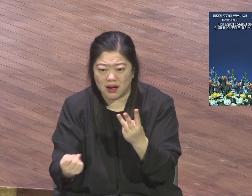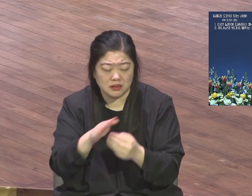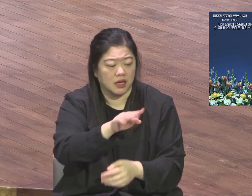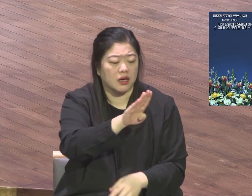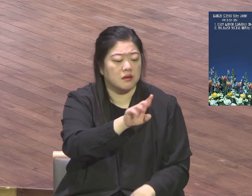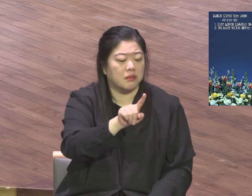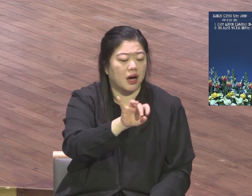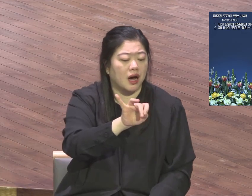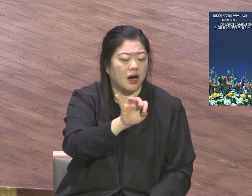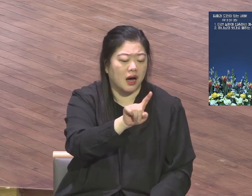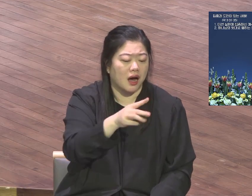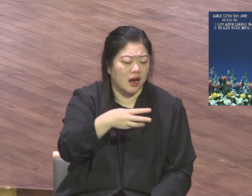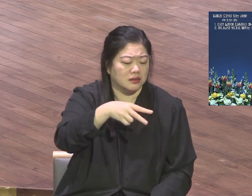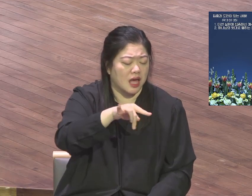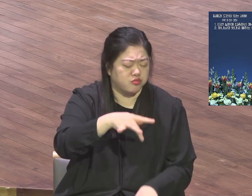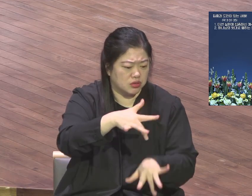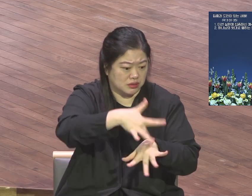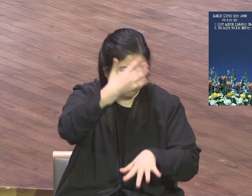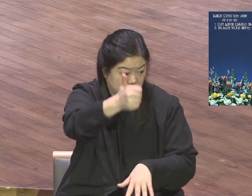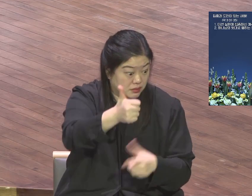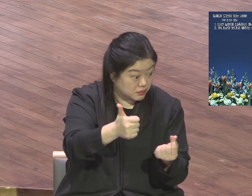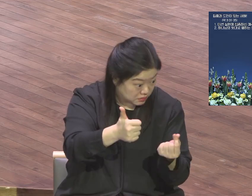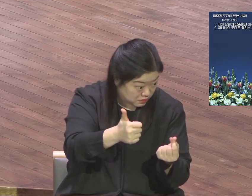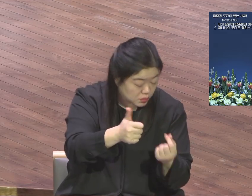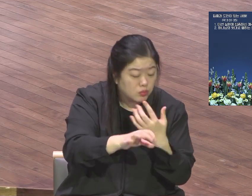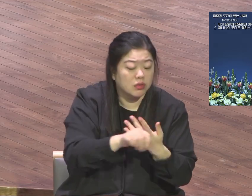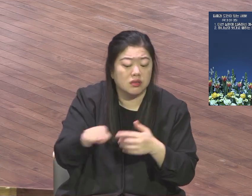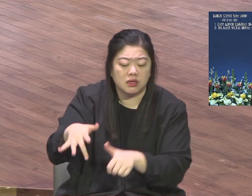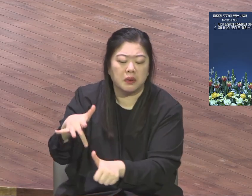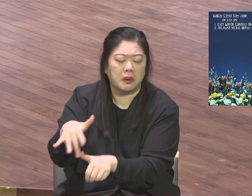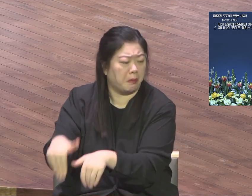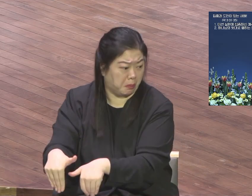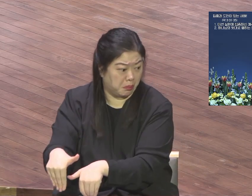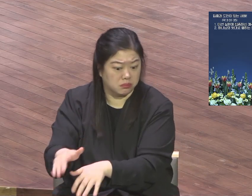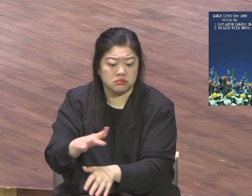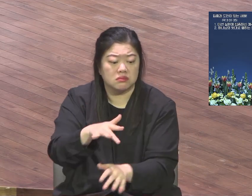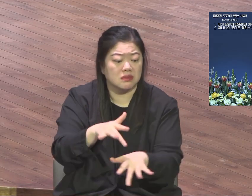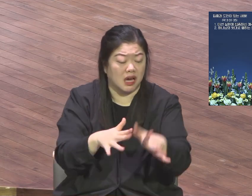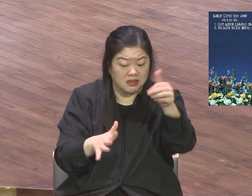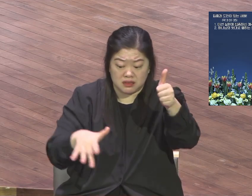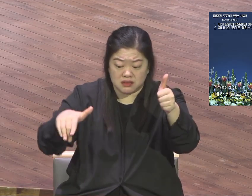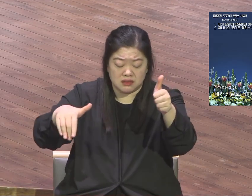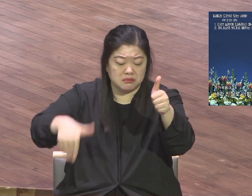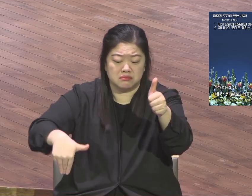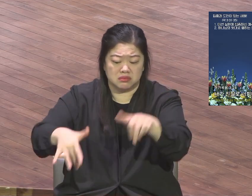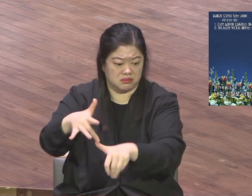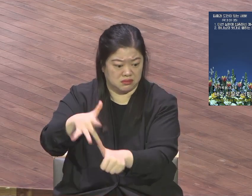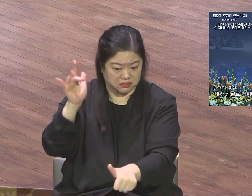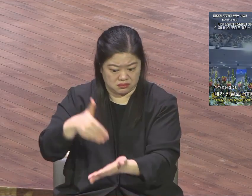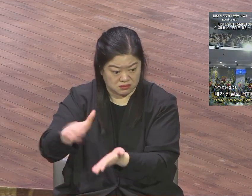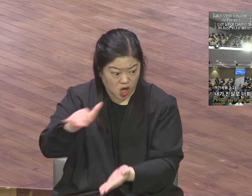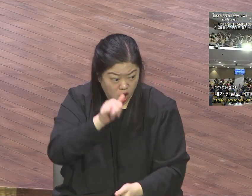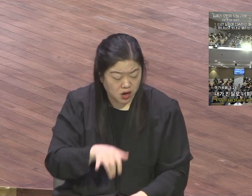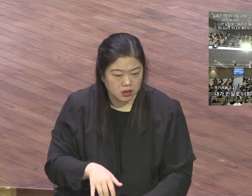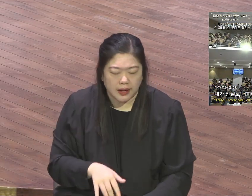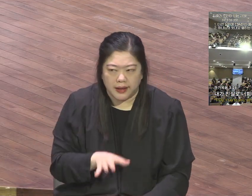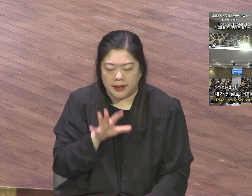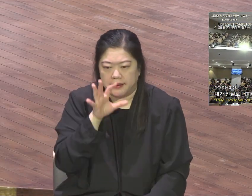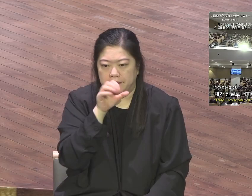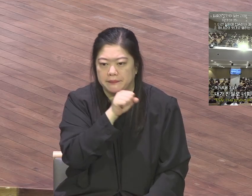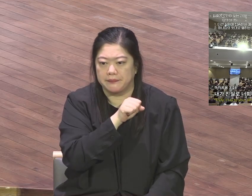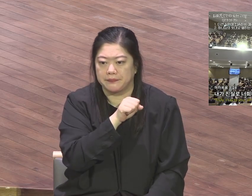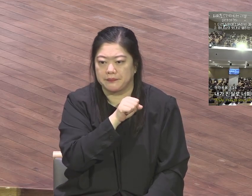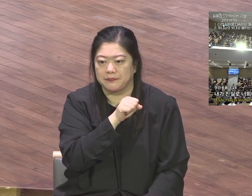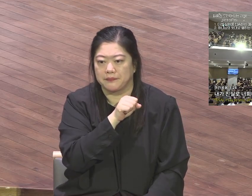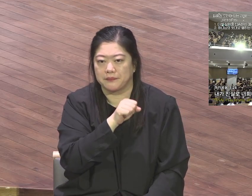산 쫓아내냐? 그러면서 이들을 향해서 아주 중요한 영적 진리를 선포하십니다. 28절 29절입니다. 내가 진실로